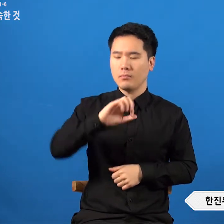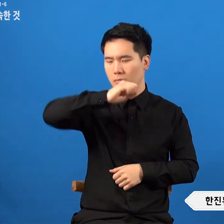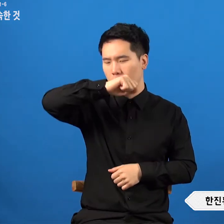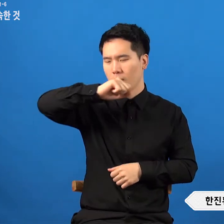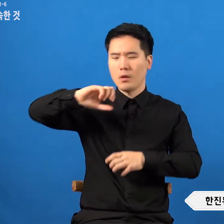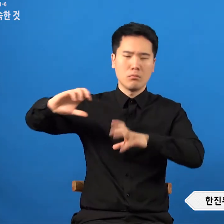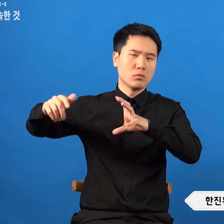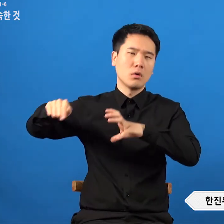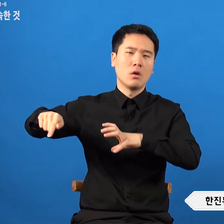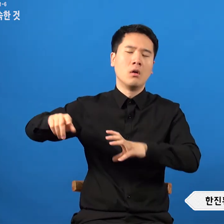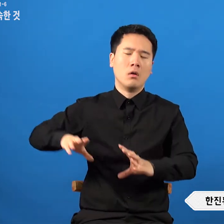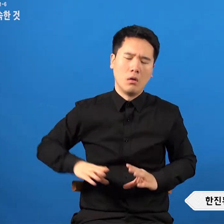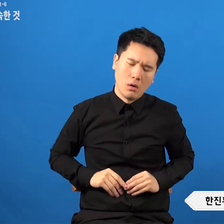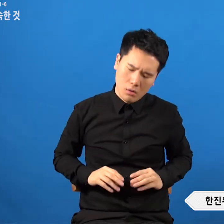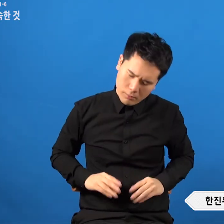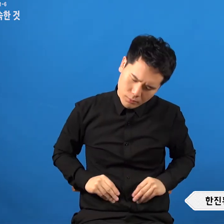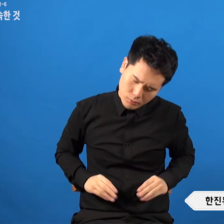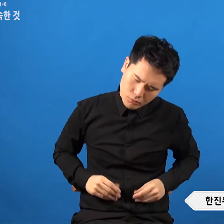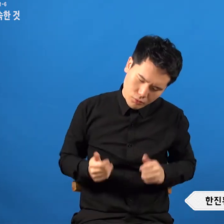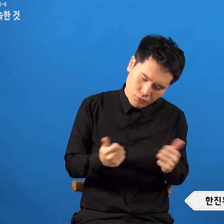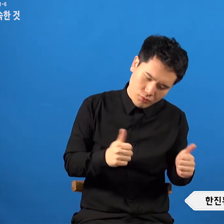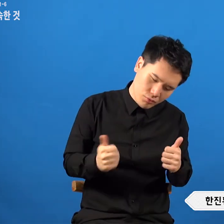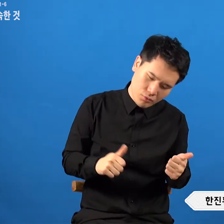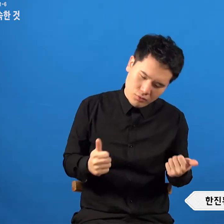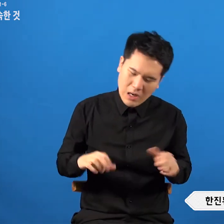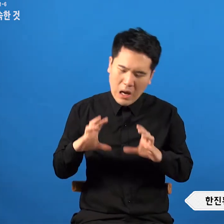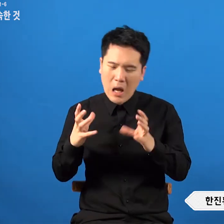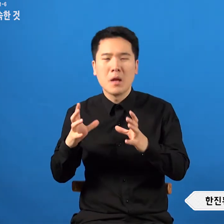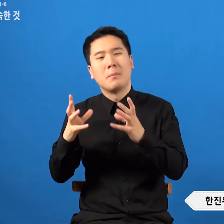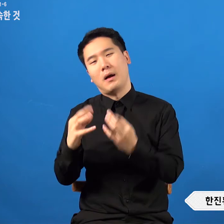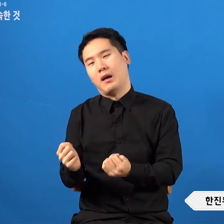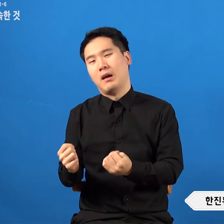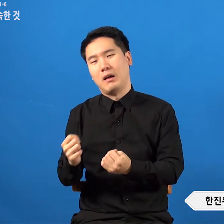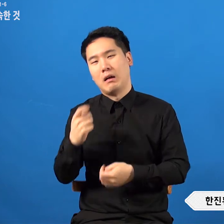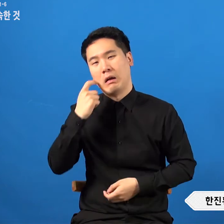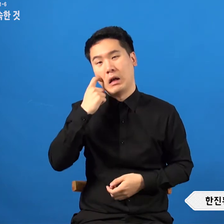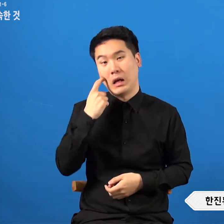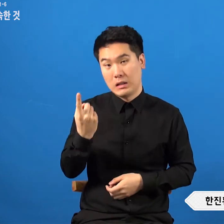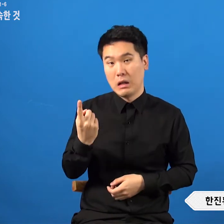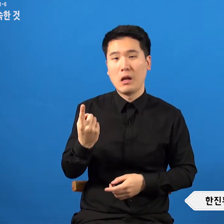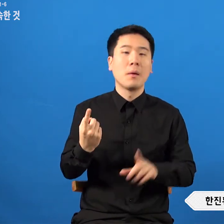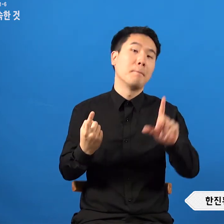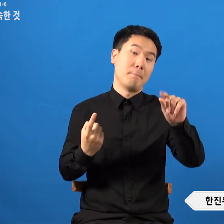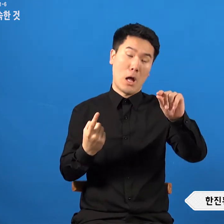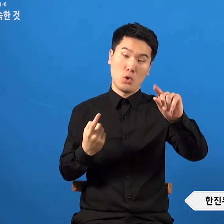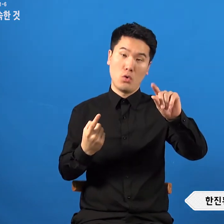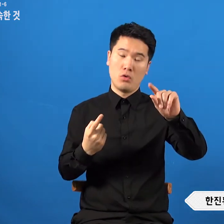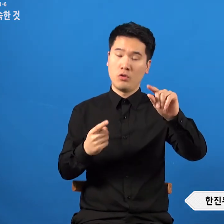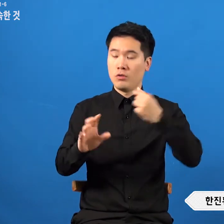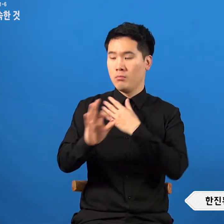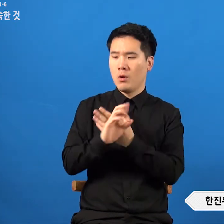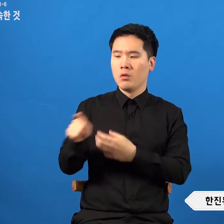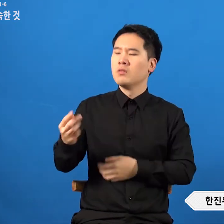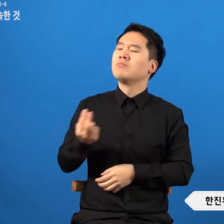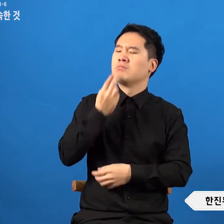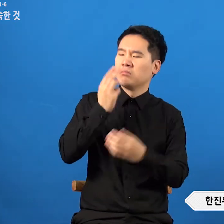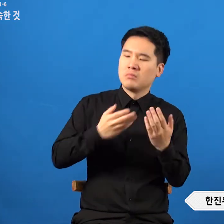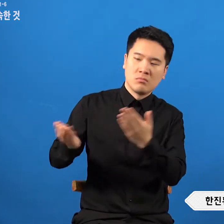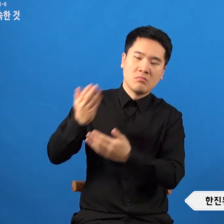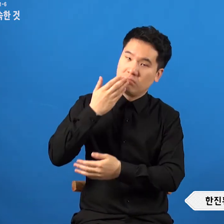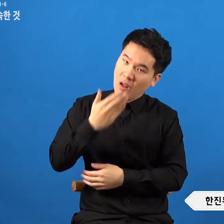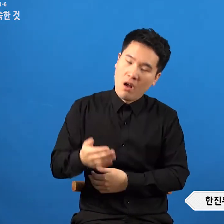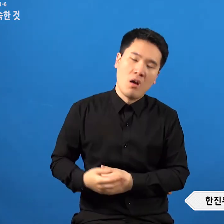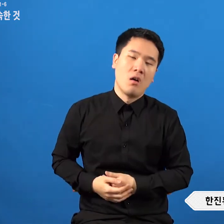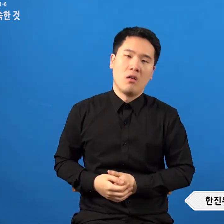아프리카에는 굶어 죽어가는 아이들이 엄청나게 많은데 한 달에 10,000원이면 그 한 생명을 살릴 수 있다고